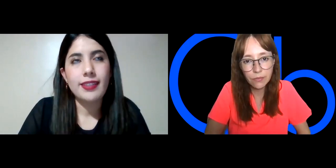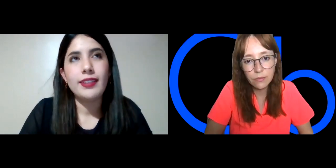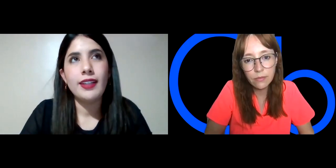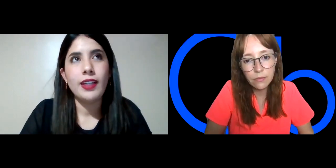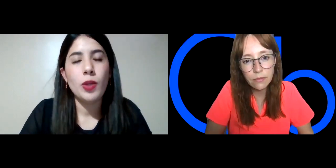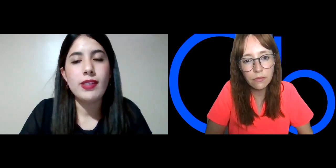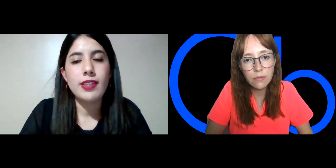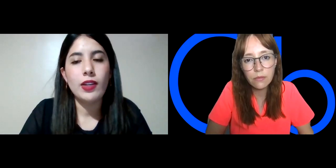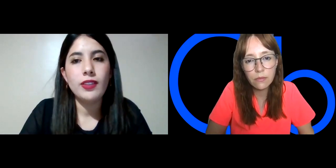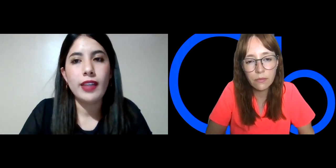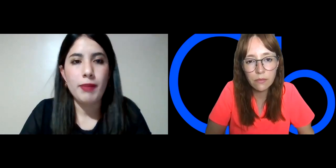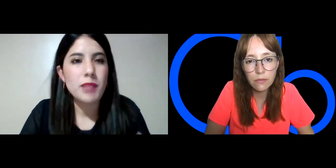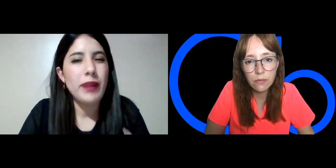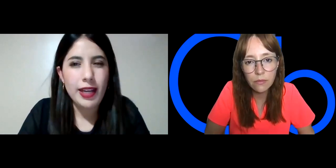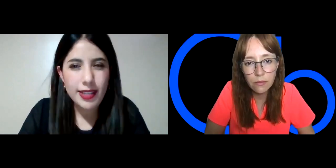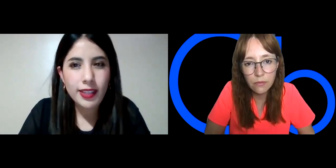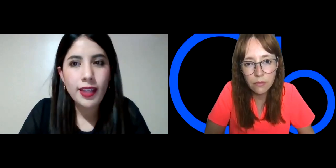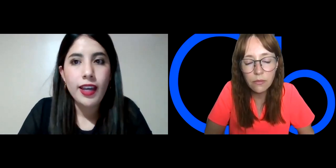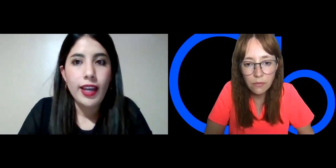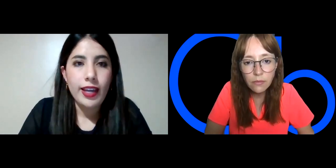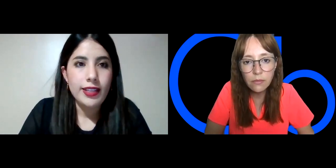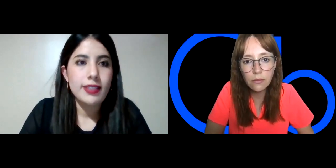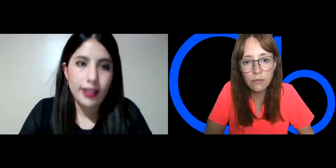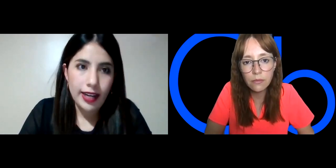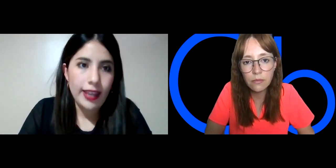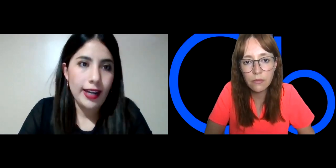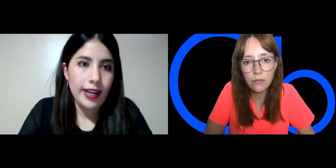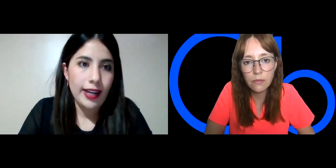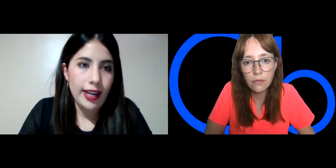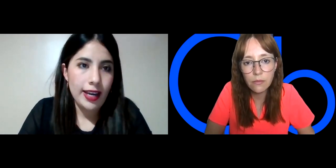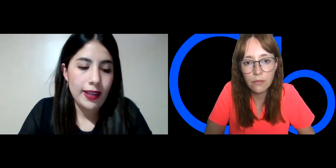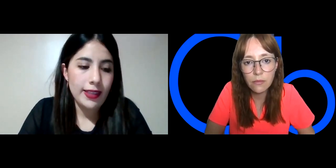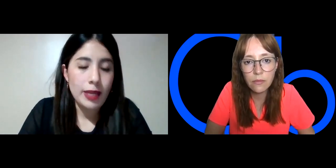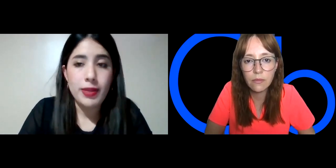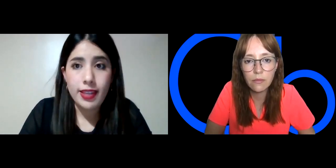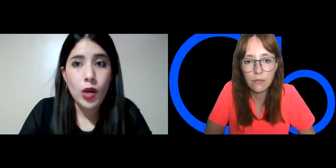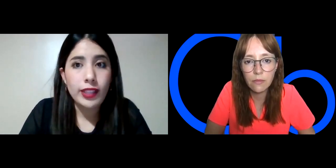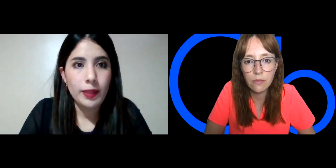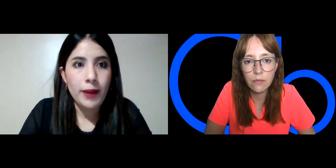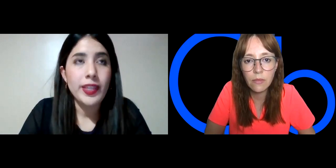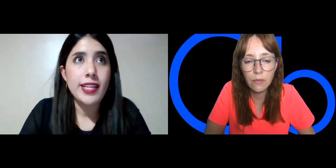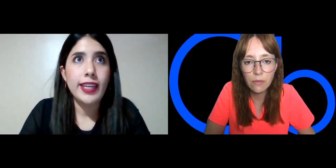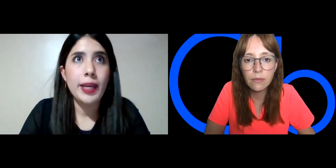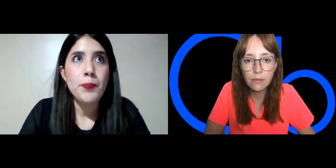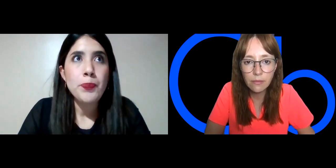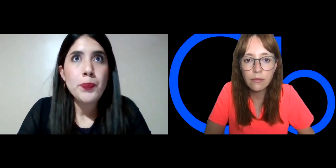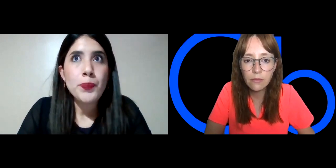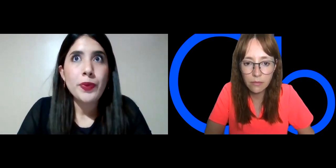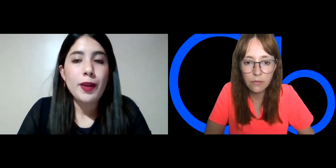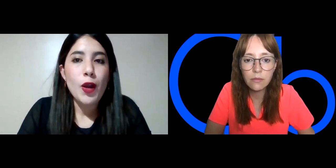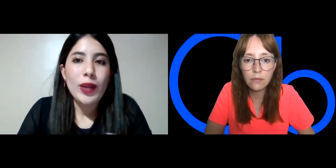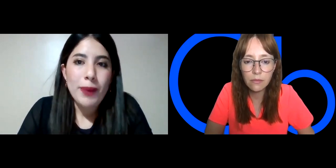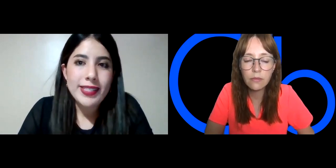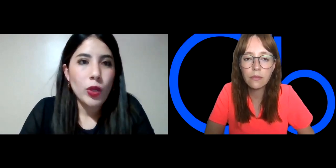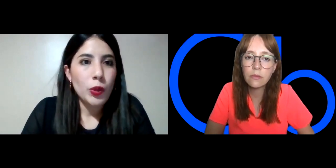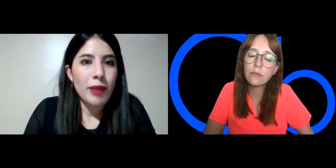más, ¿cómo decirlo?, que más prevalece Ujú. es la de la discapacidad auditiva. Y es que